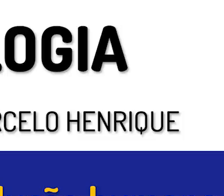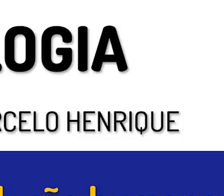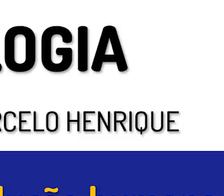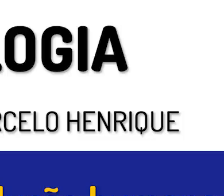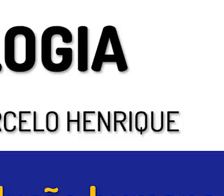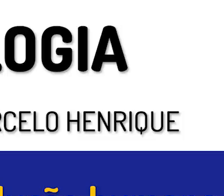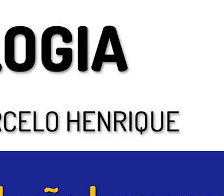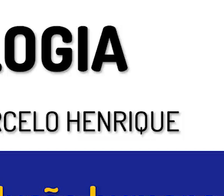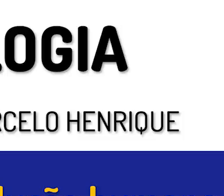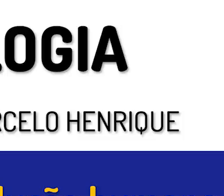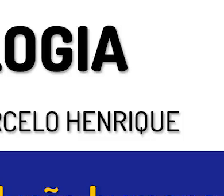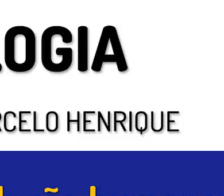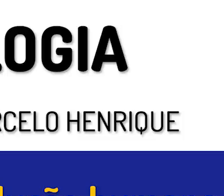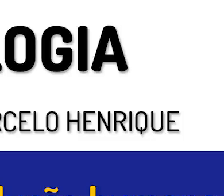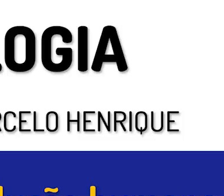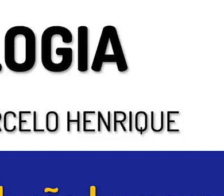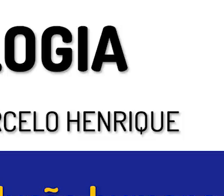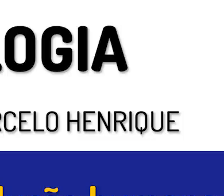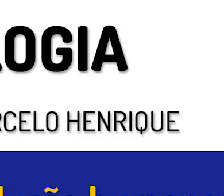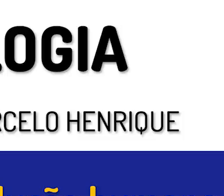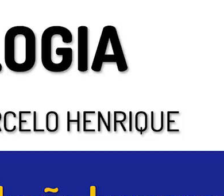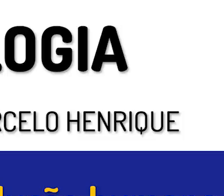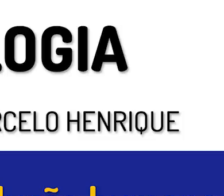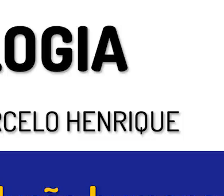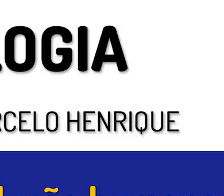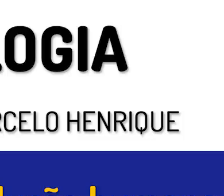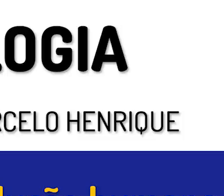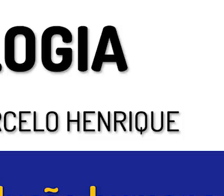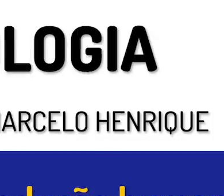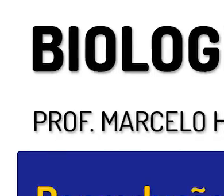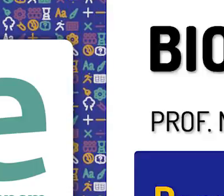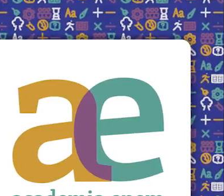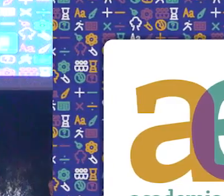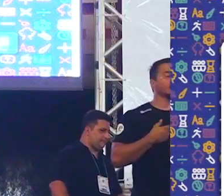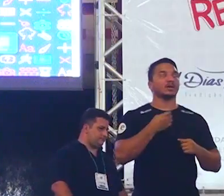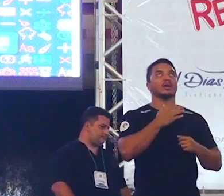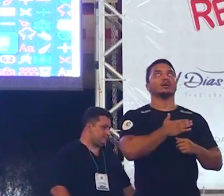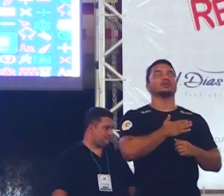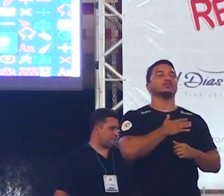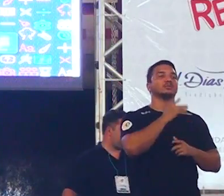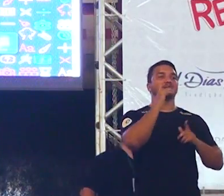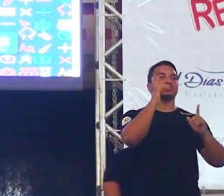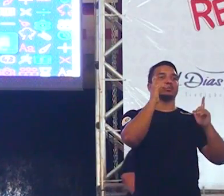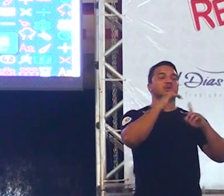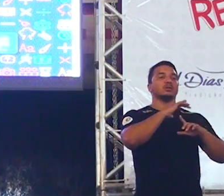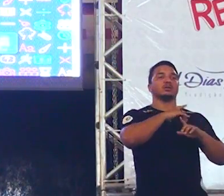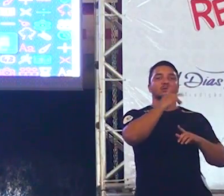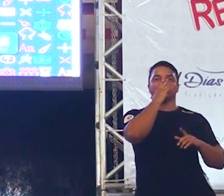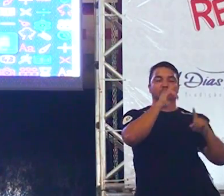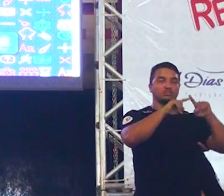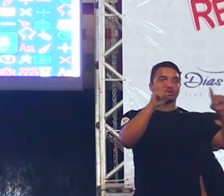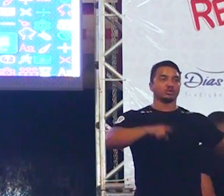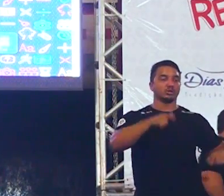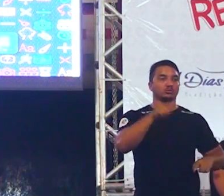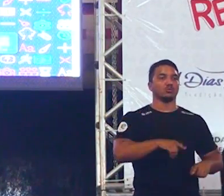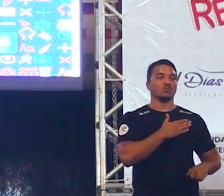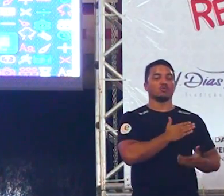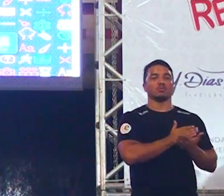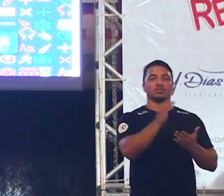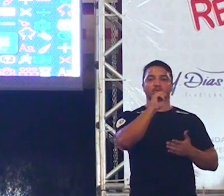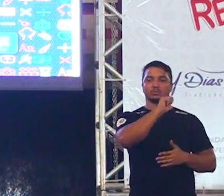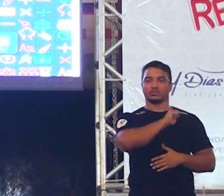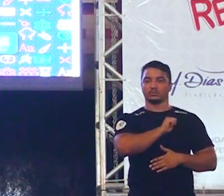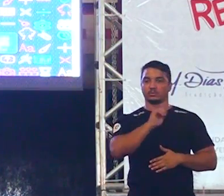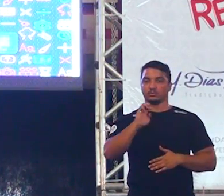E aí, pessoal, boa tarde, tudo bem? Show, né? Graças a Deus, começando mais um ano de um projeto maravilhoso, a Academia